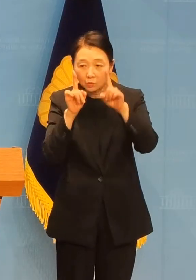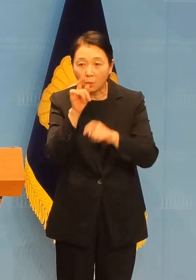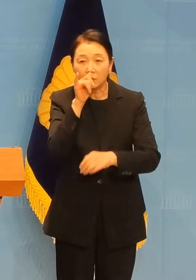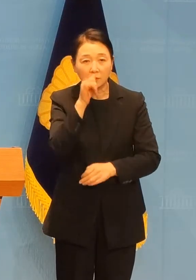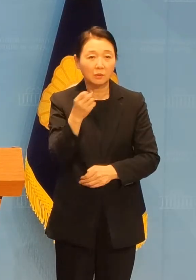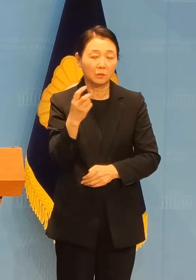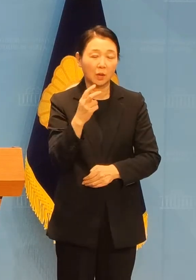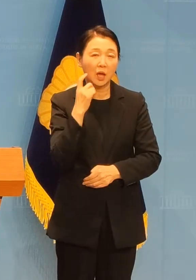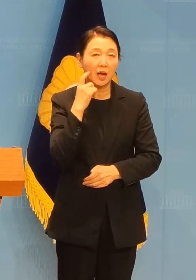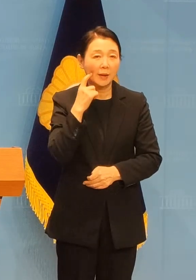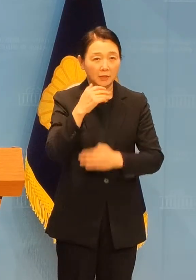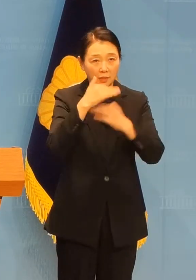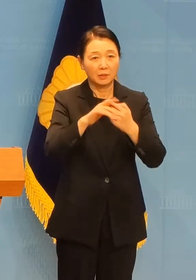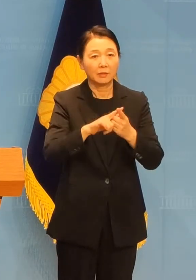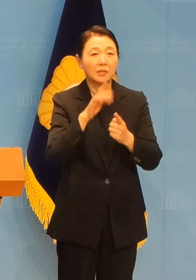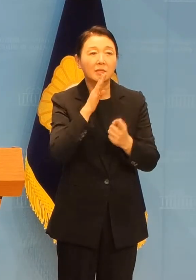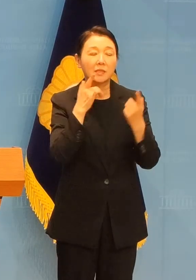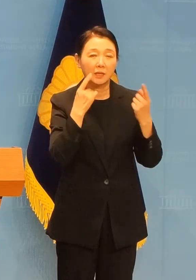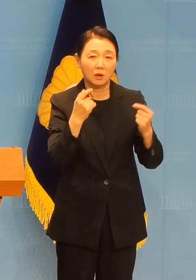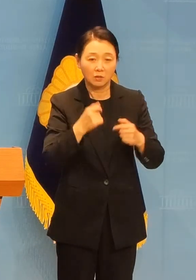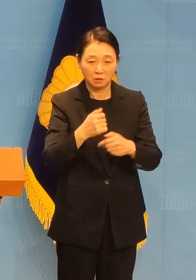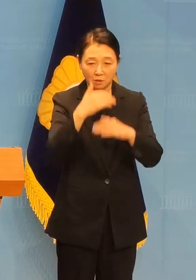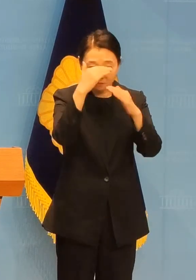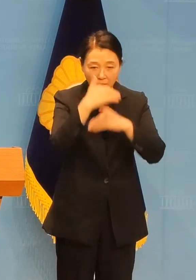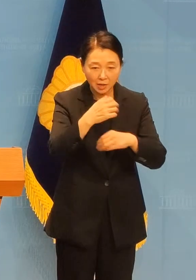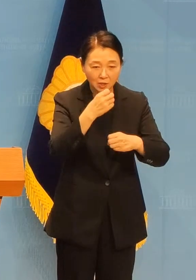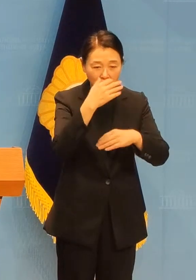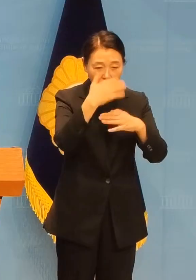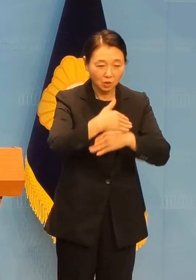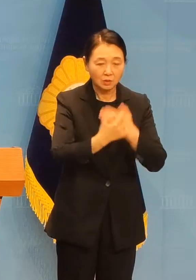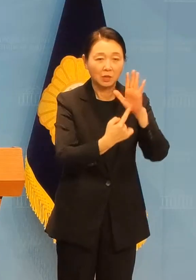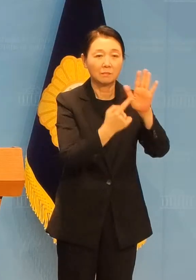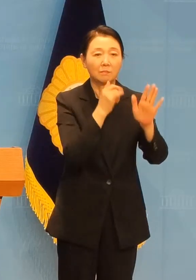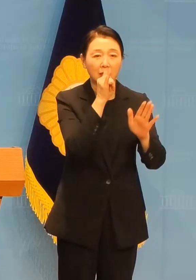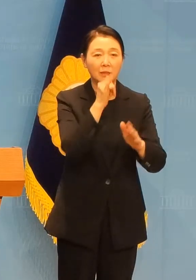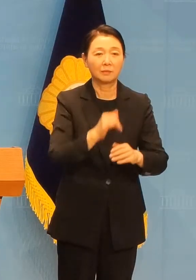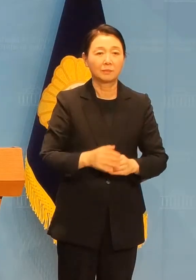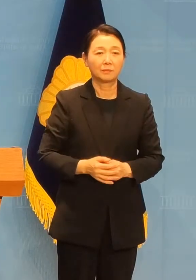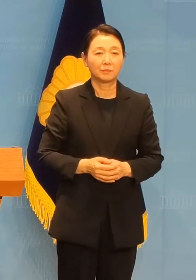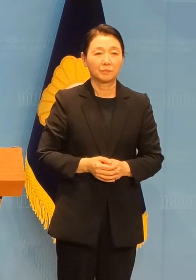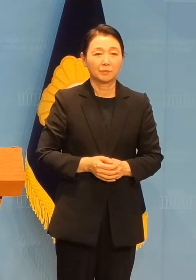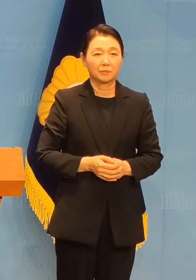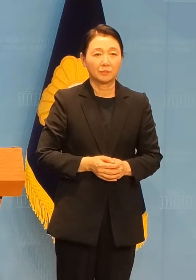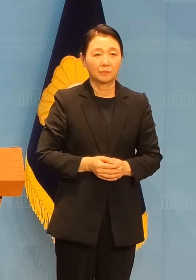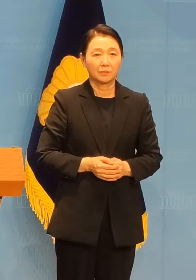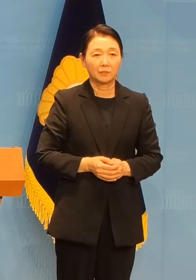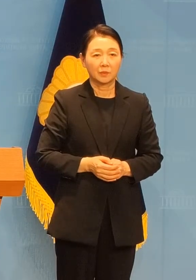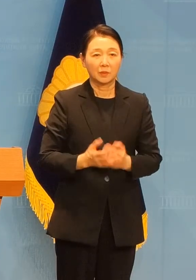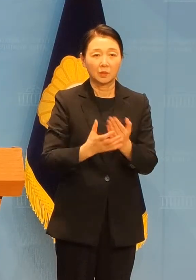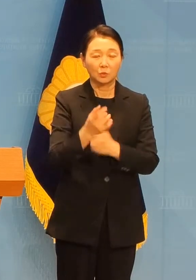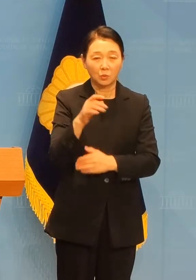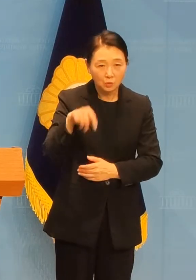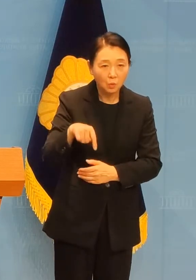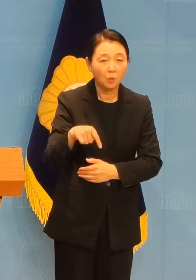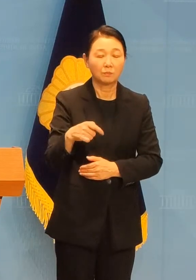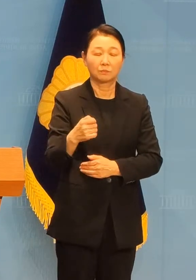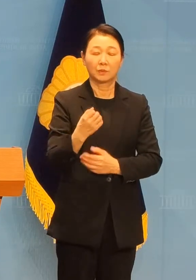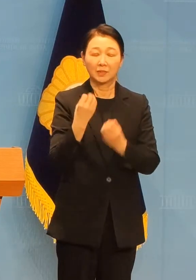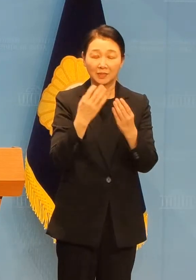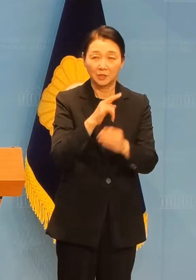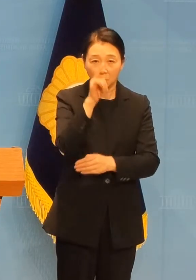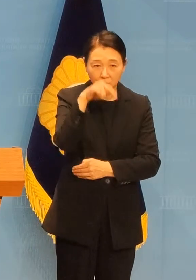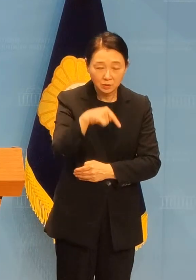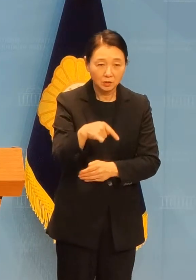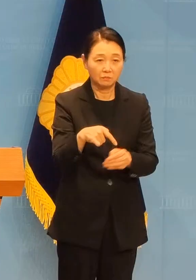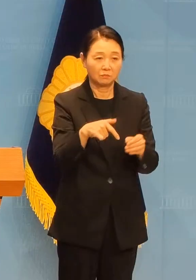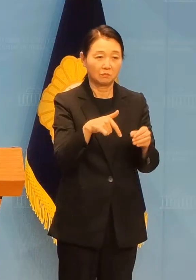허위 내용을 사실인 것처럼 단정하는 영상들이 지속적으로 게시되고 있습니다. 특히 통일교, 신천지 등 특정